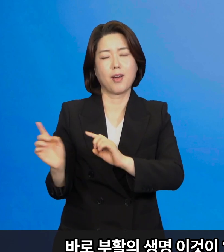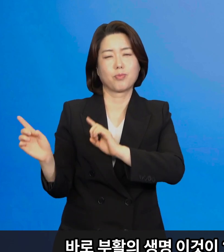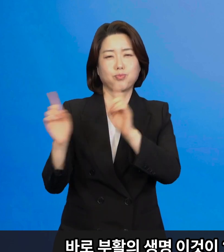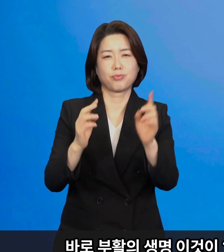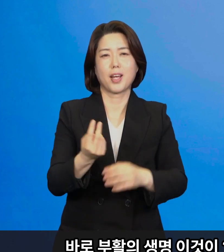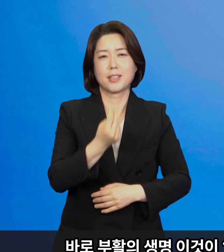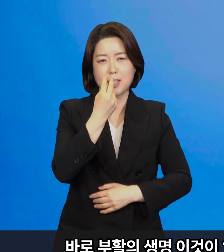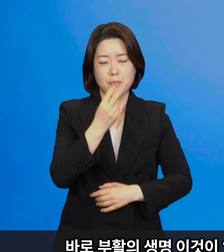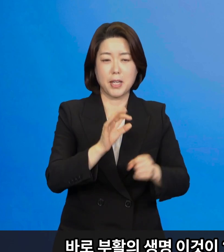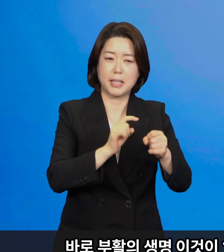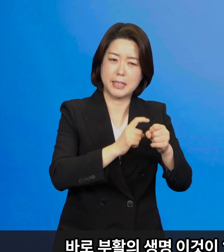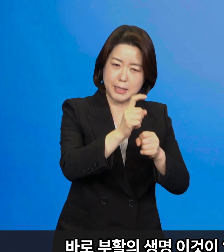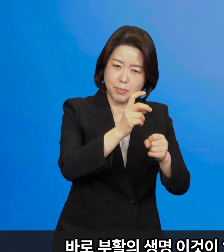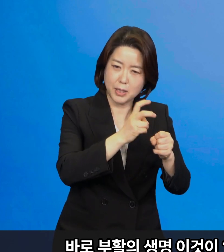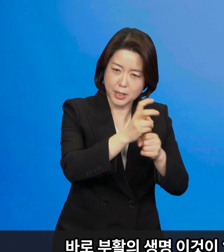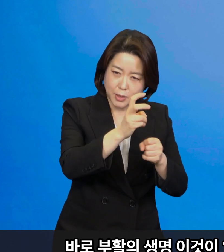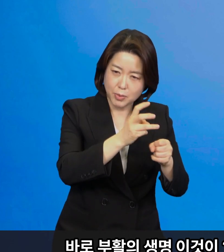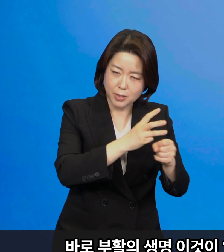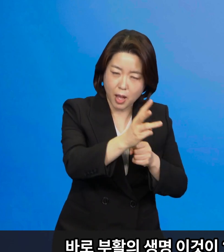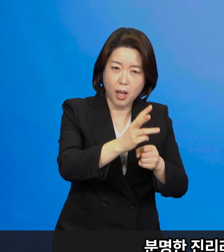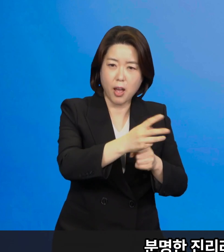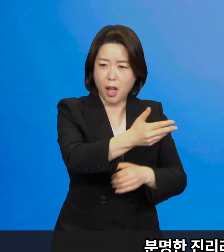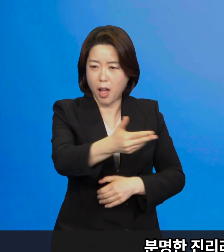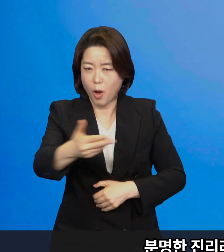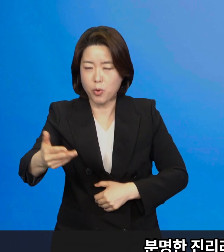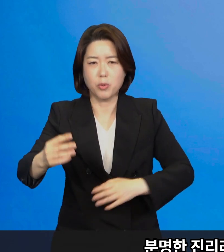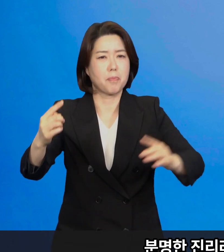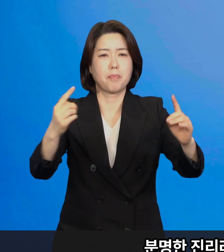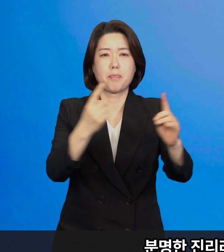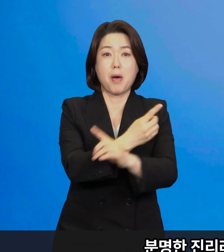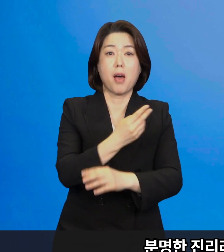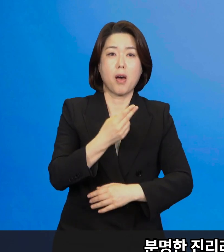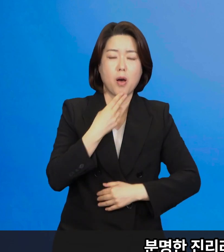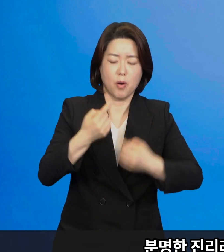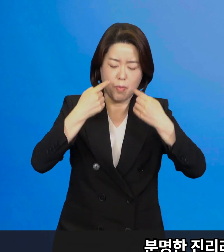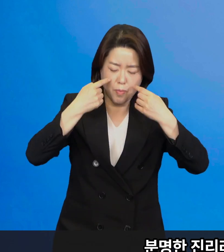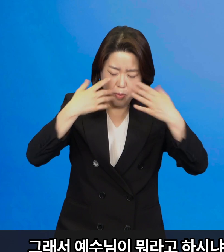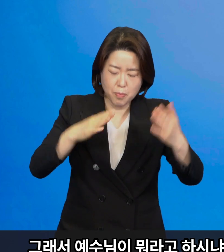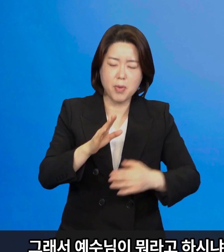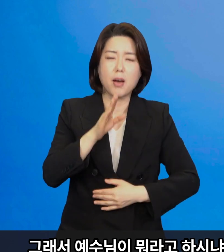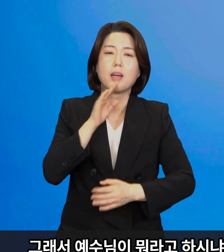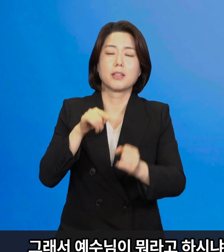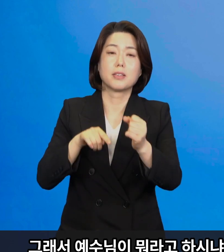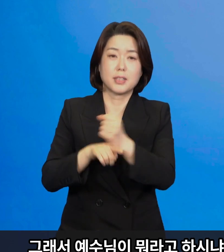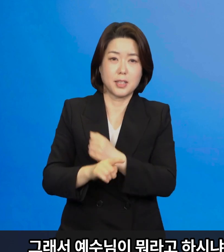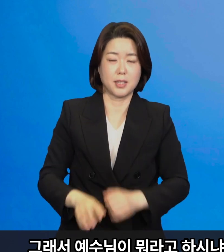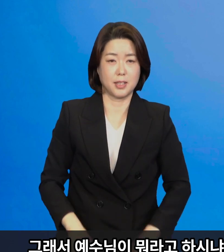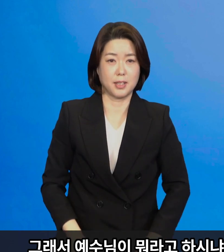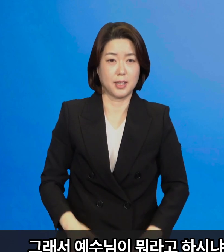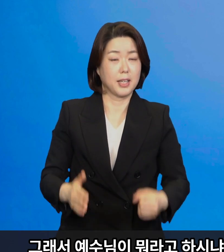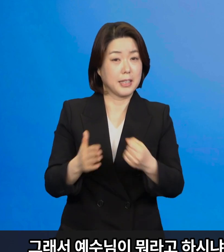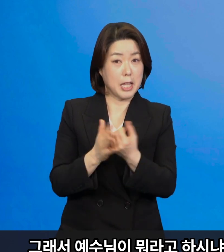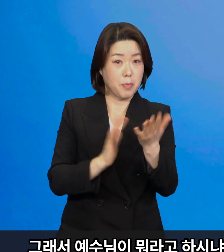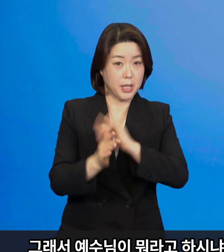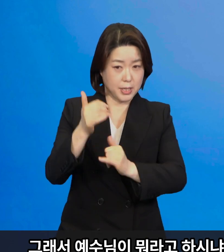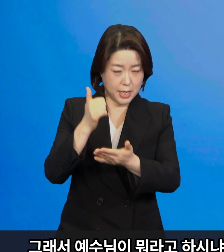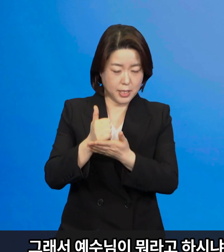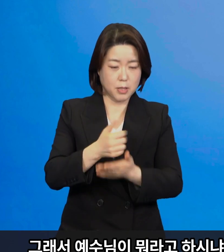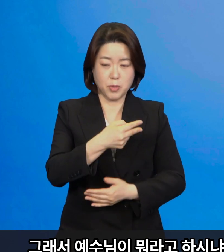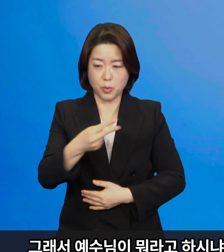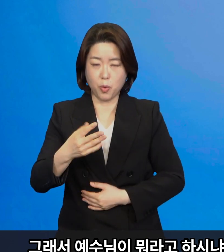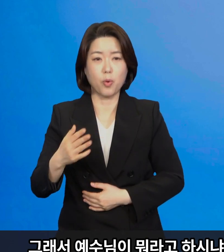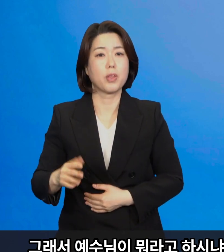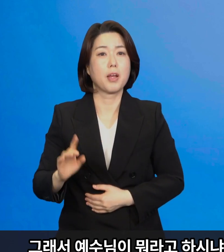이것이 10년, 20년 지나도 변치 않는 분명한 진리라고 하는 거예요. 그래서 예수님이 뭐라고 하시냐면 내가 곧